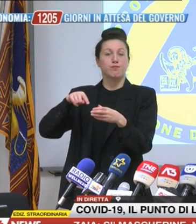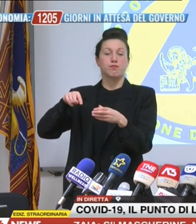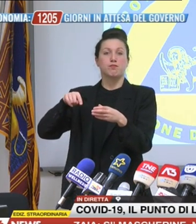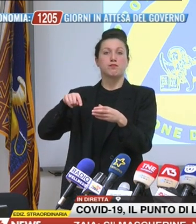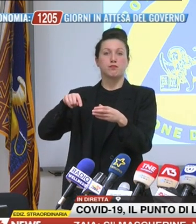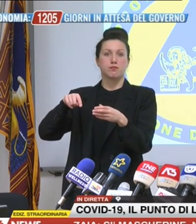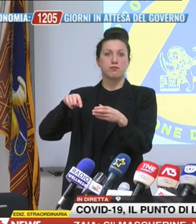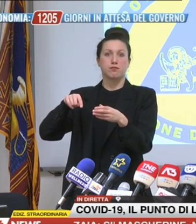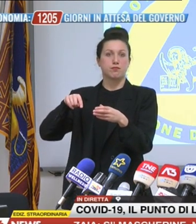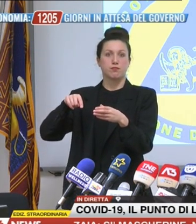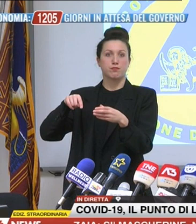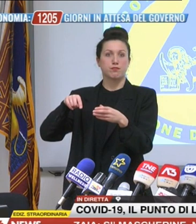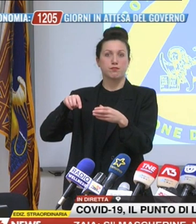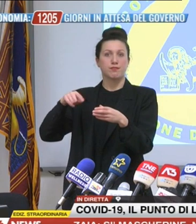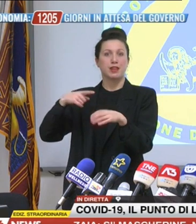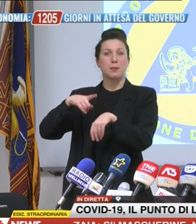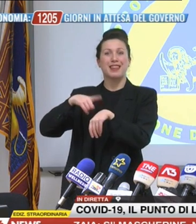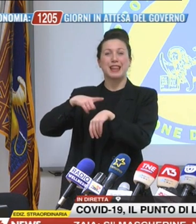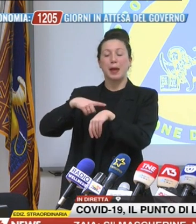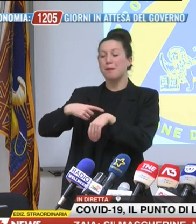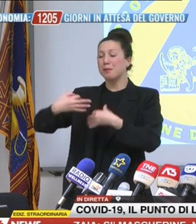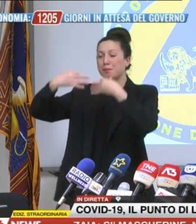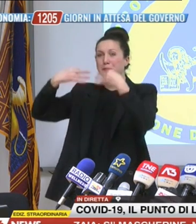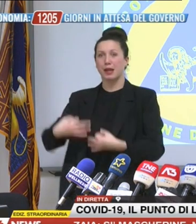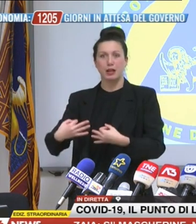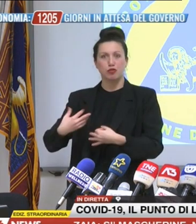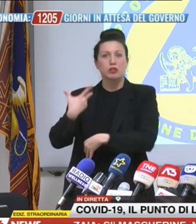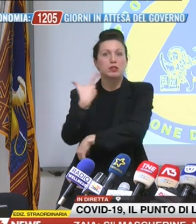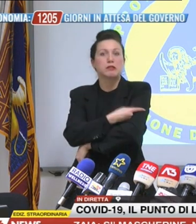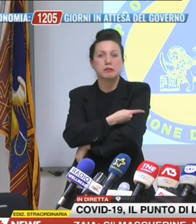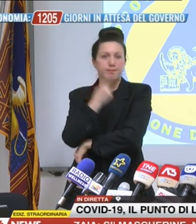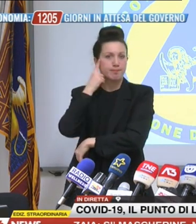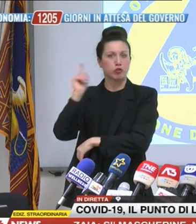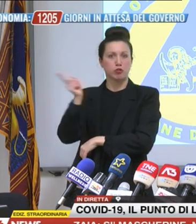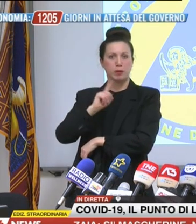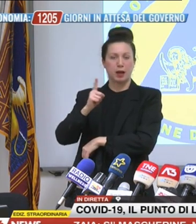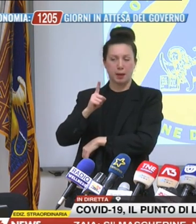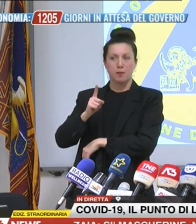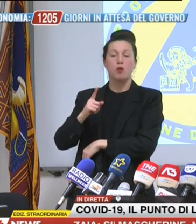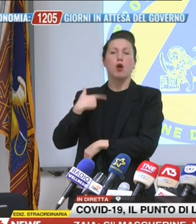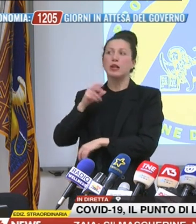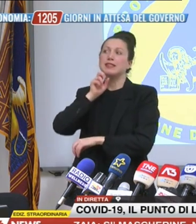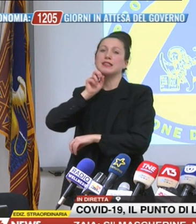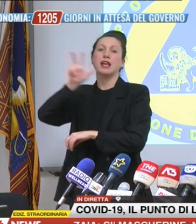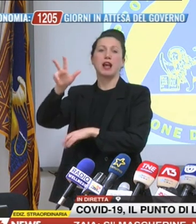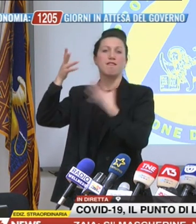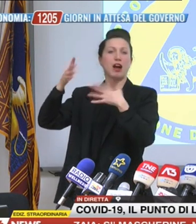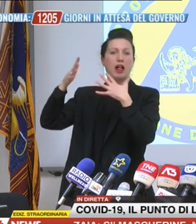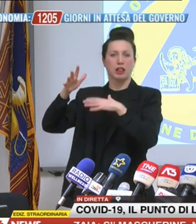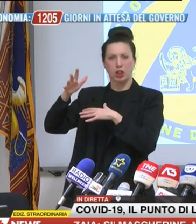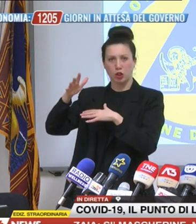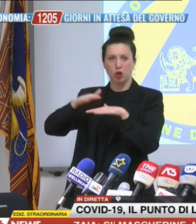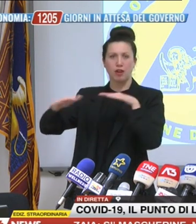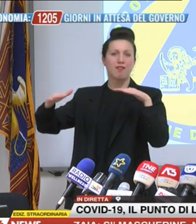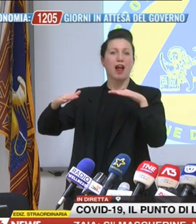e quindi anche con una tempistica ben precisa, l'abbiamo sollevata a livello nazionale assieme, appunto, anche voi avete più di